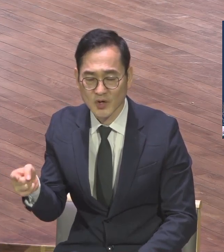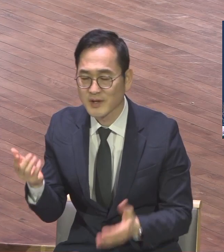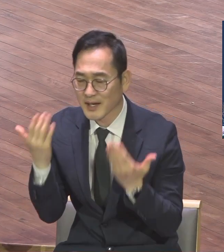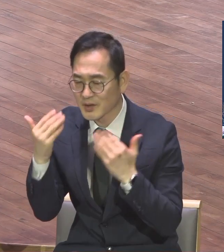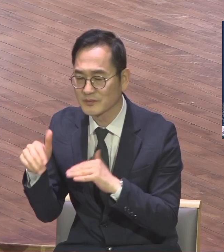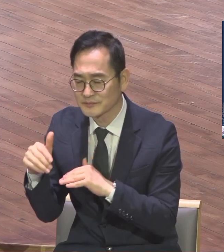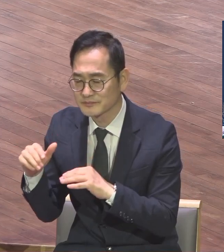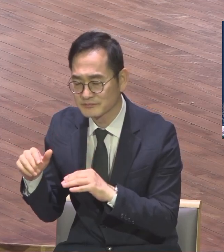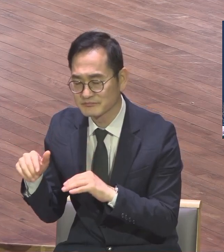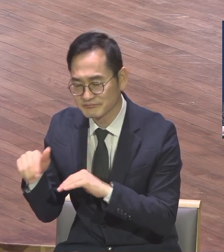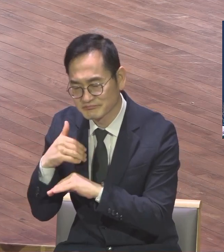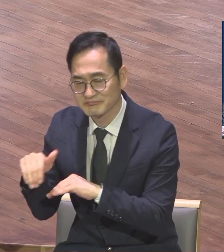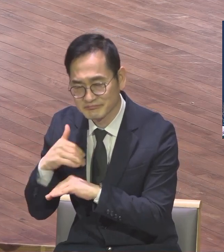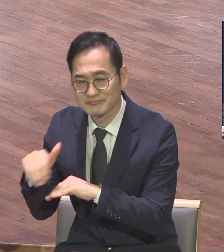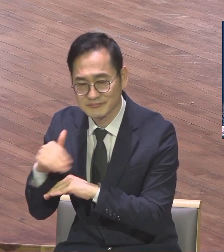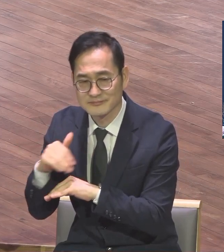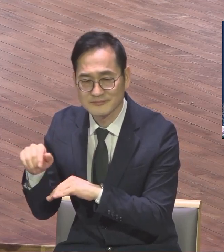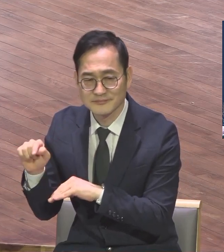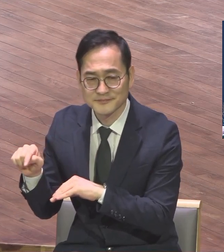하다가